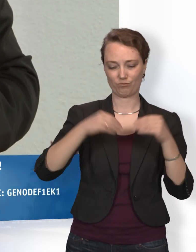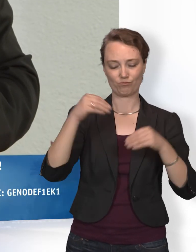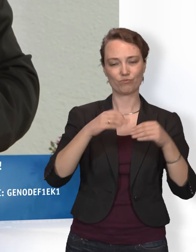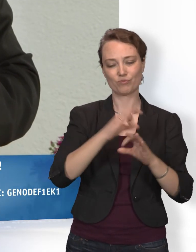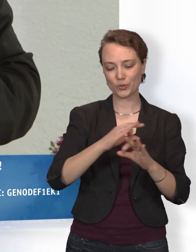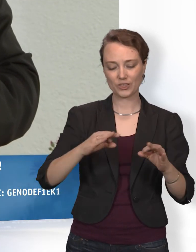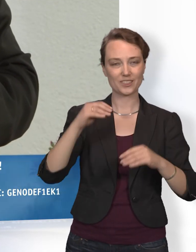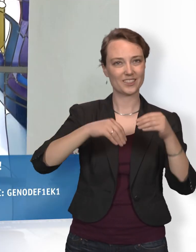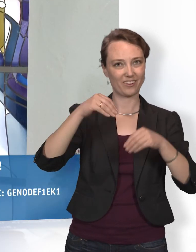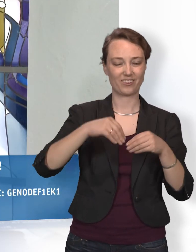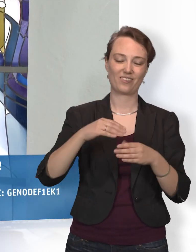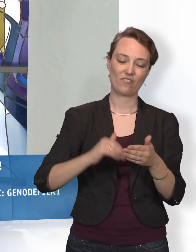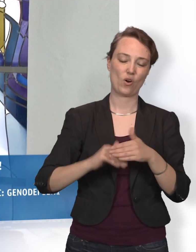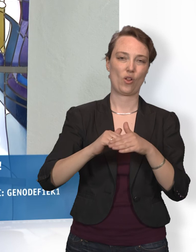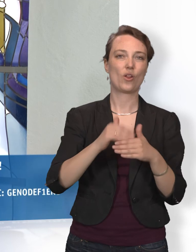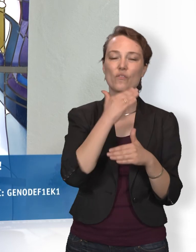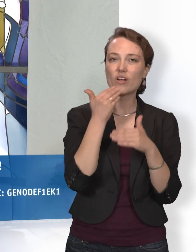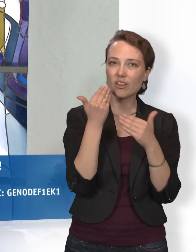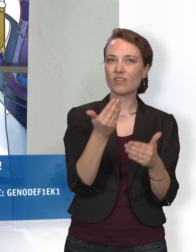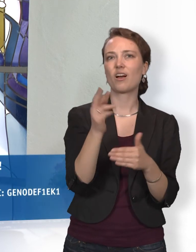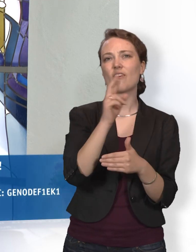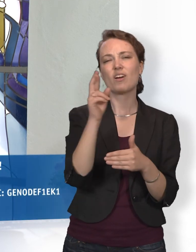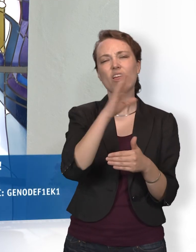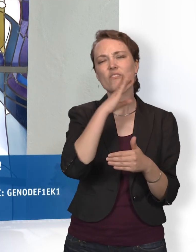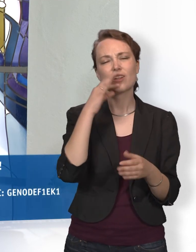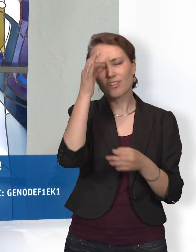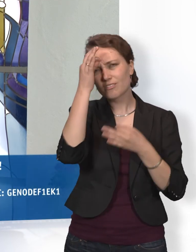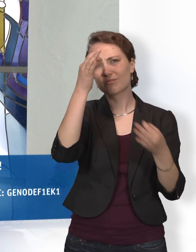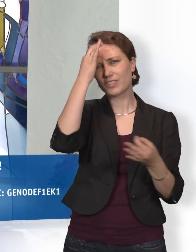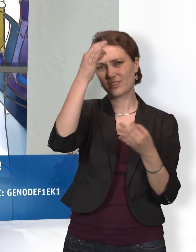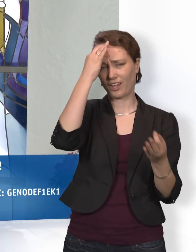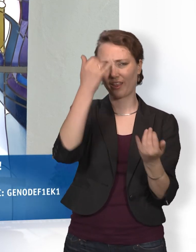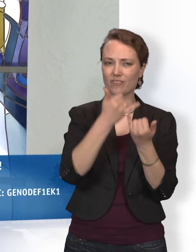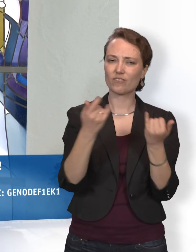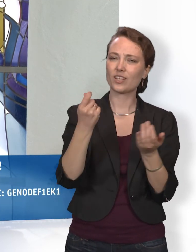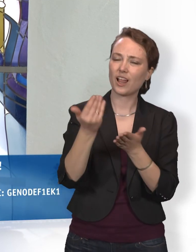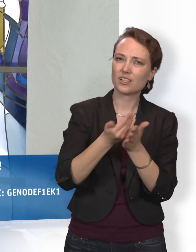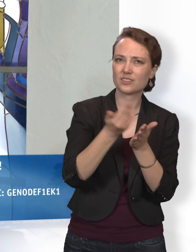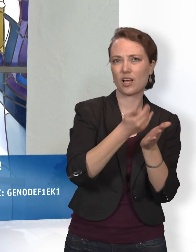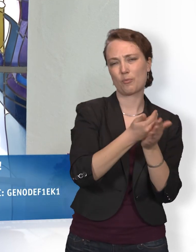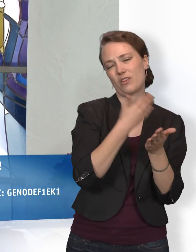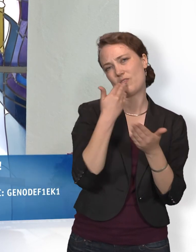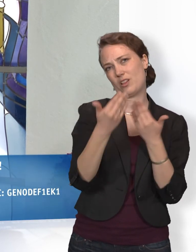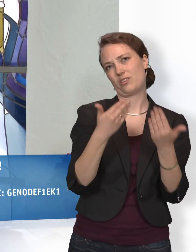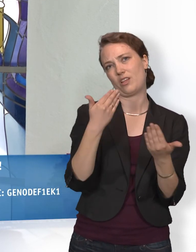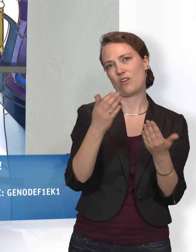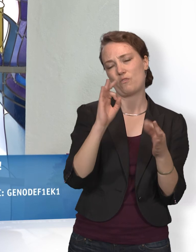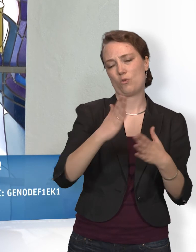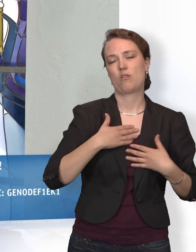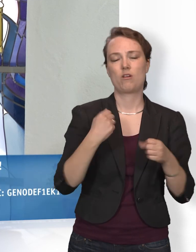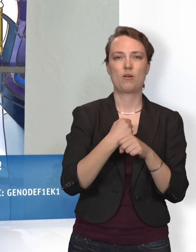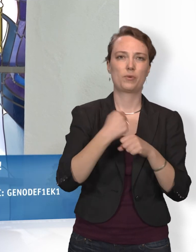kleinen Münzen. Danke an diejenigen, die sich so viel kreative Ideen machen, um unsere Arbeit